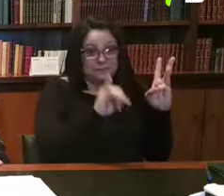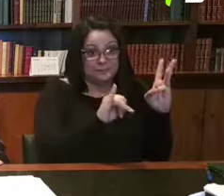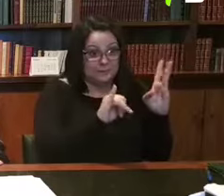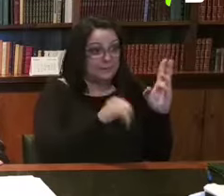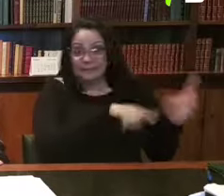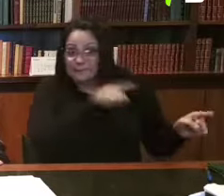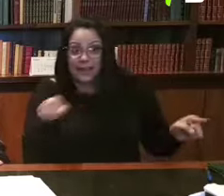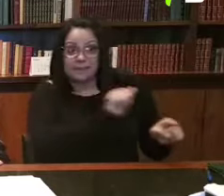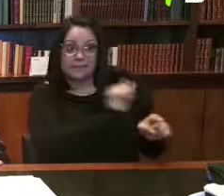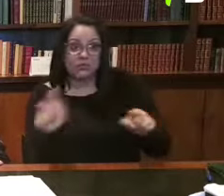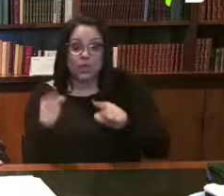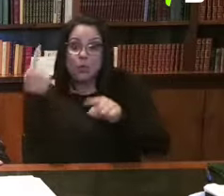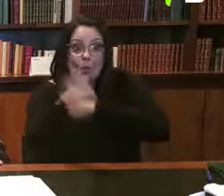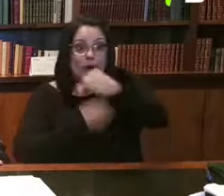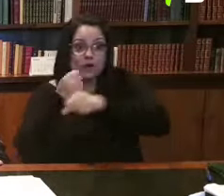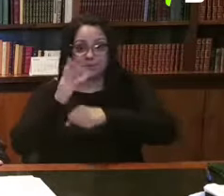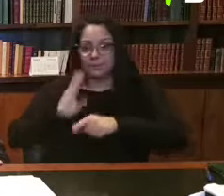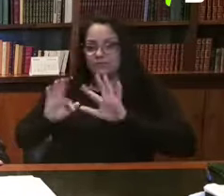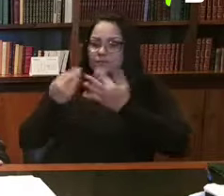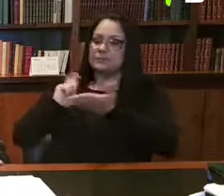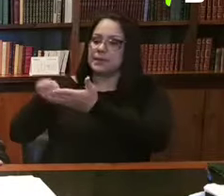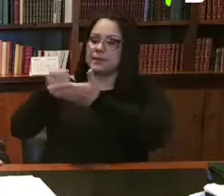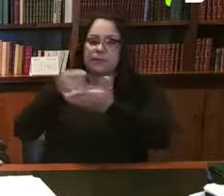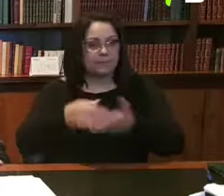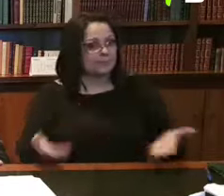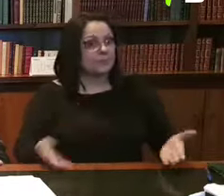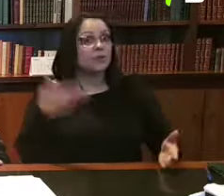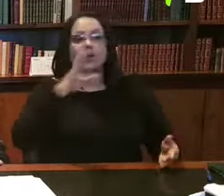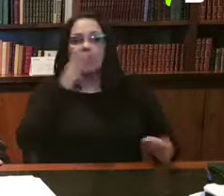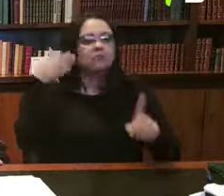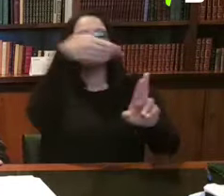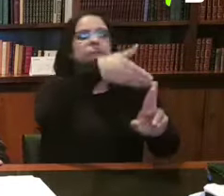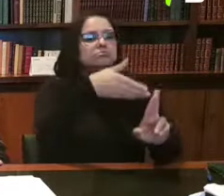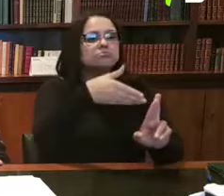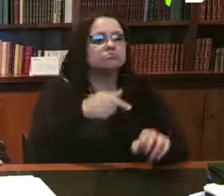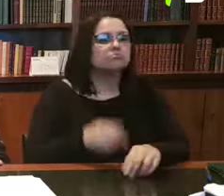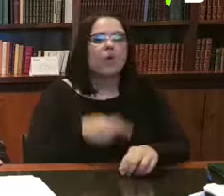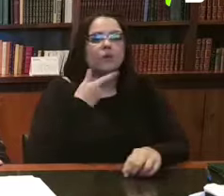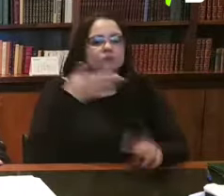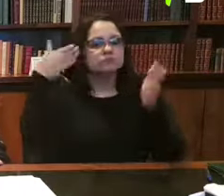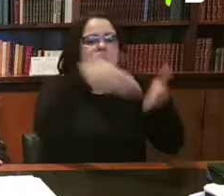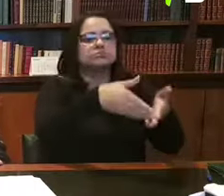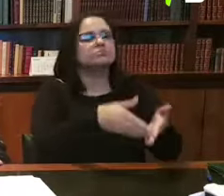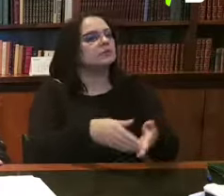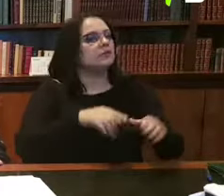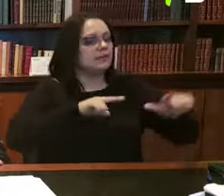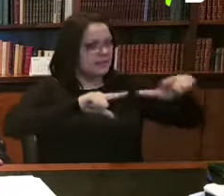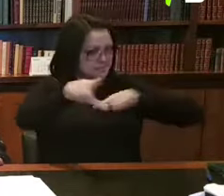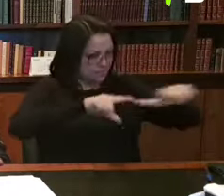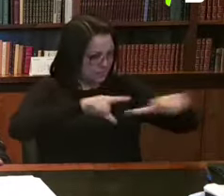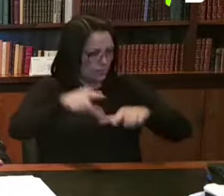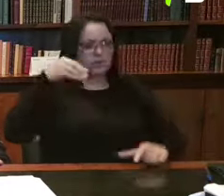como você perguntou qual a prioridade agora mudou ligeiramente prioridade agora o emprego e renda recuperação da economia